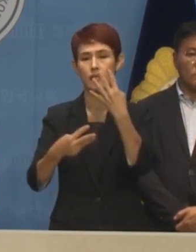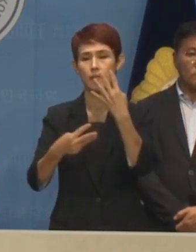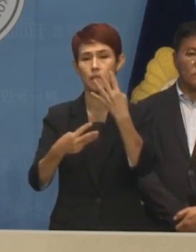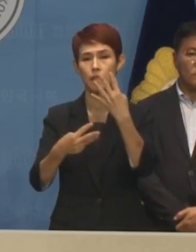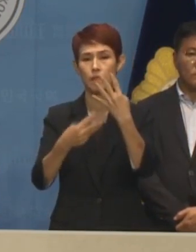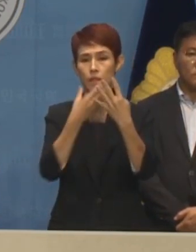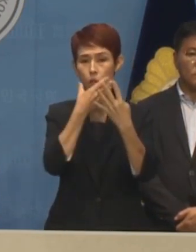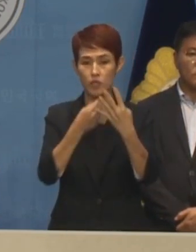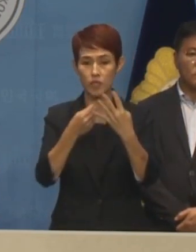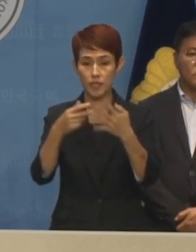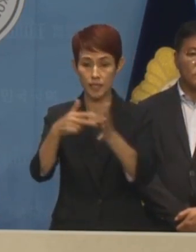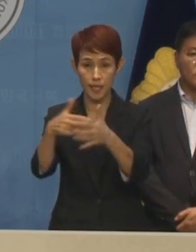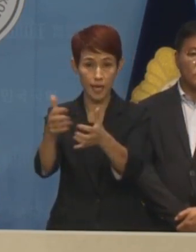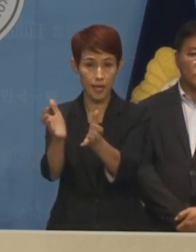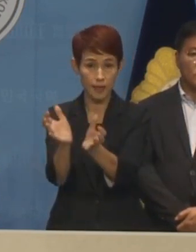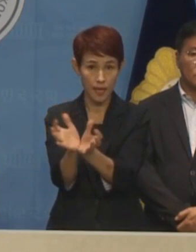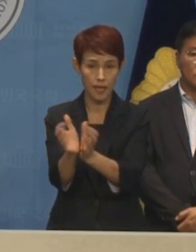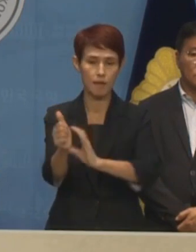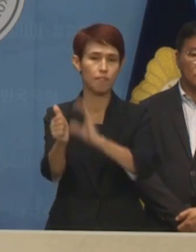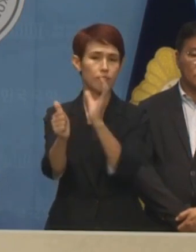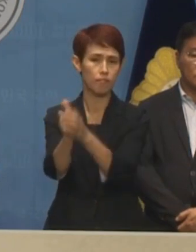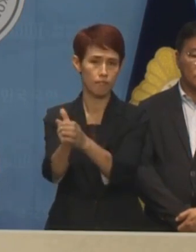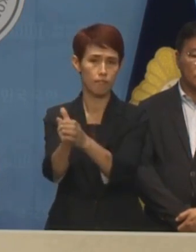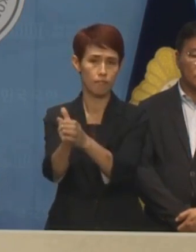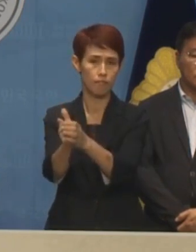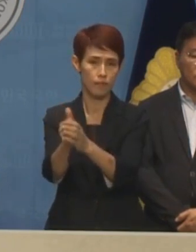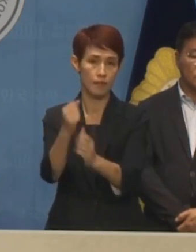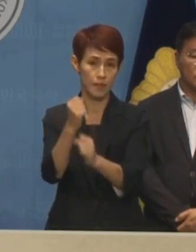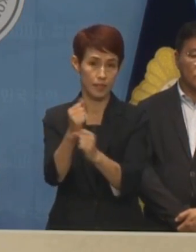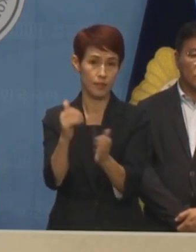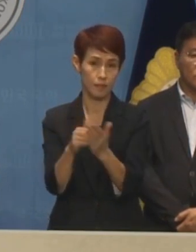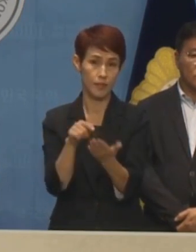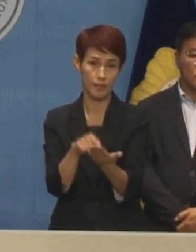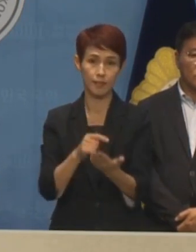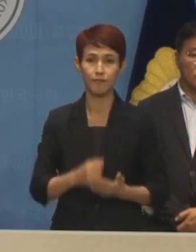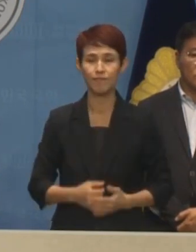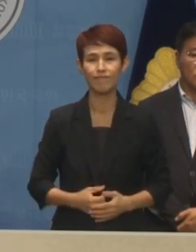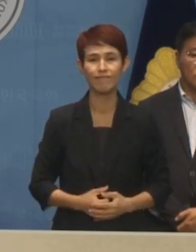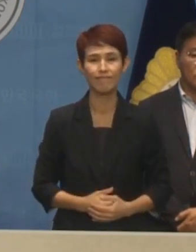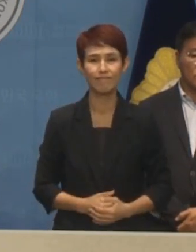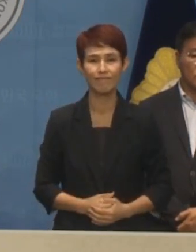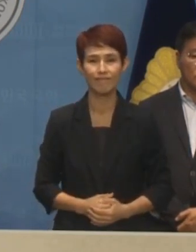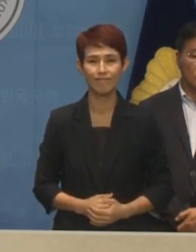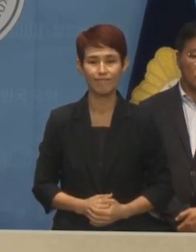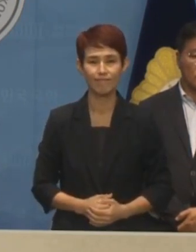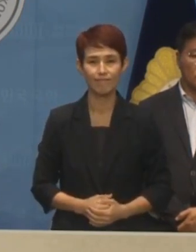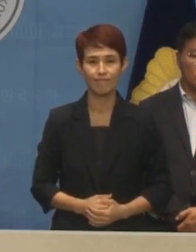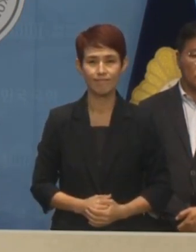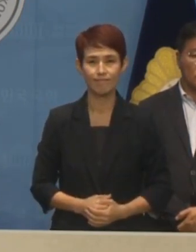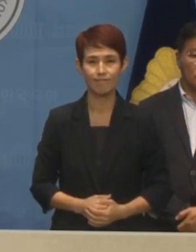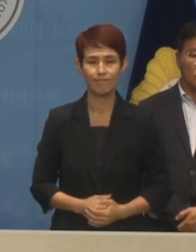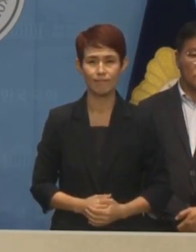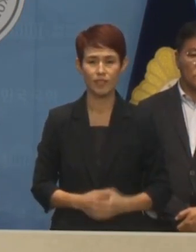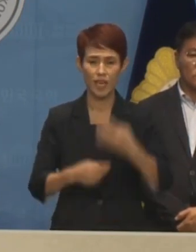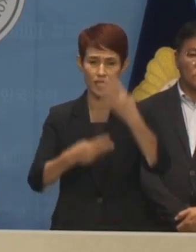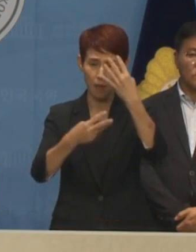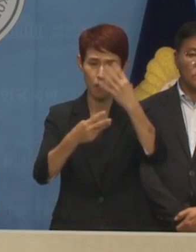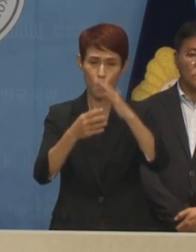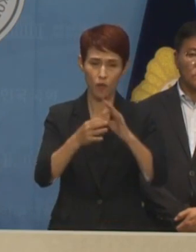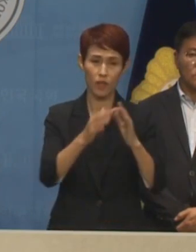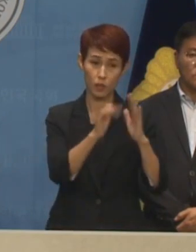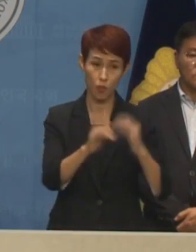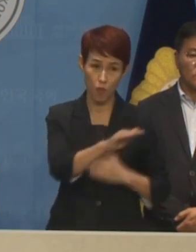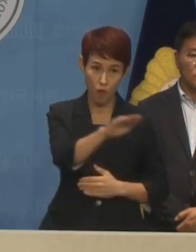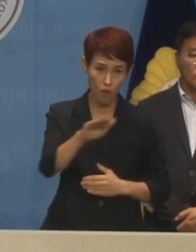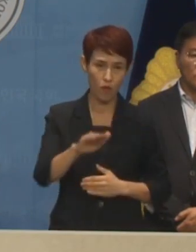4.3 복지의료재단에 위탁할 수 있도록 규정을 마련했습니다. 4.3 유족들께서